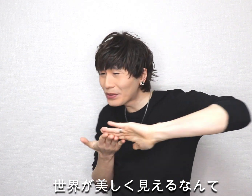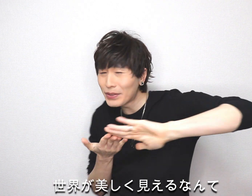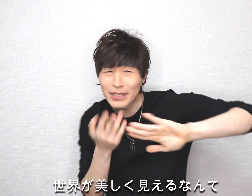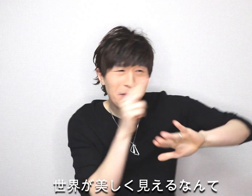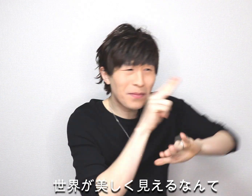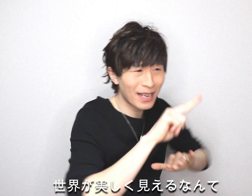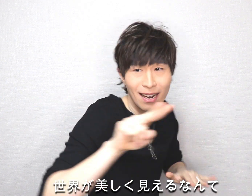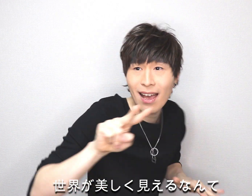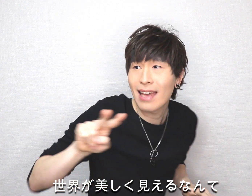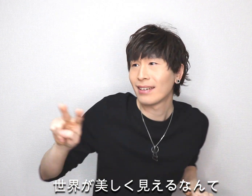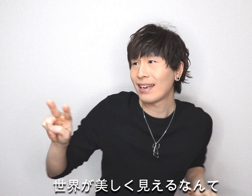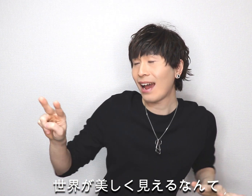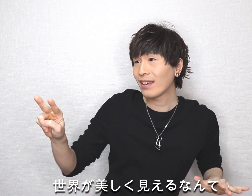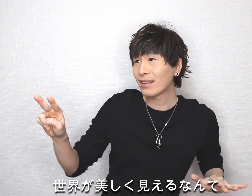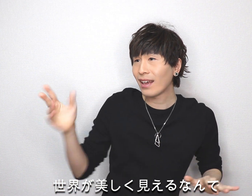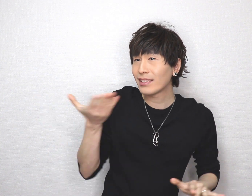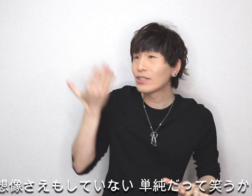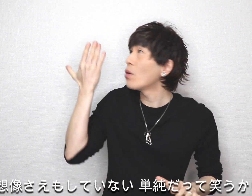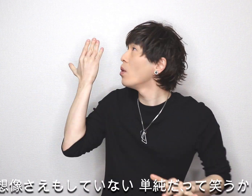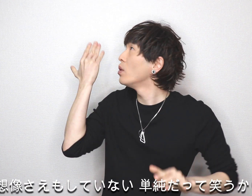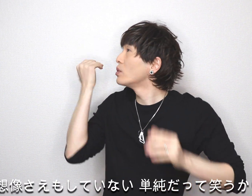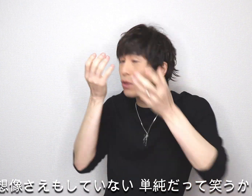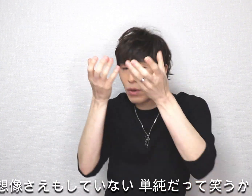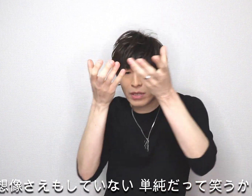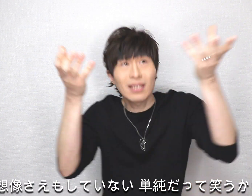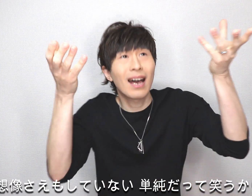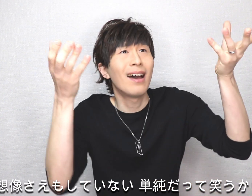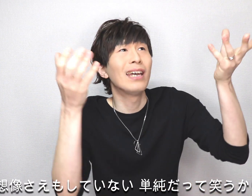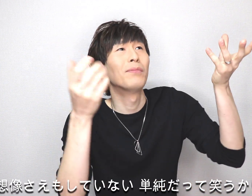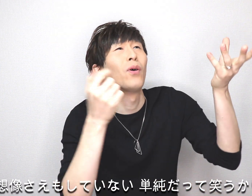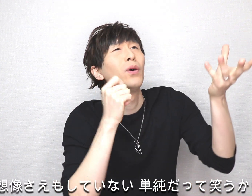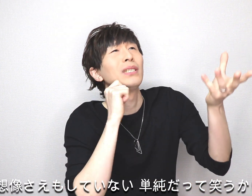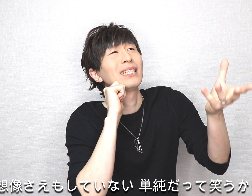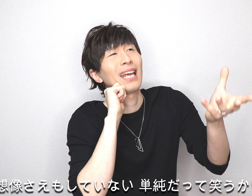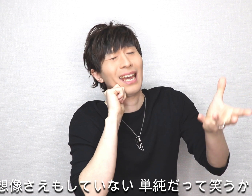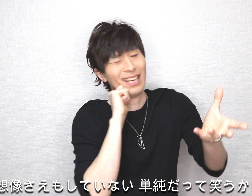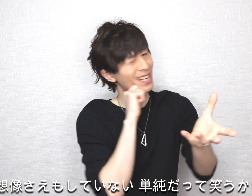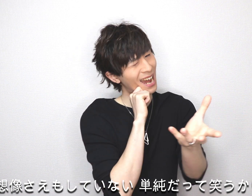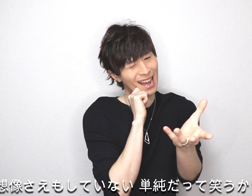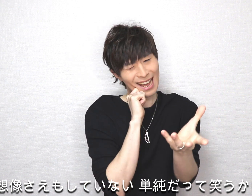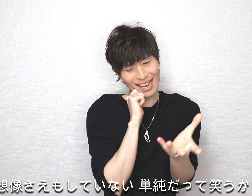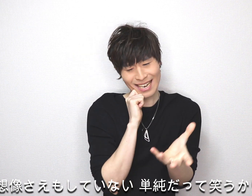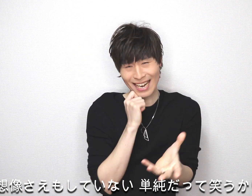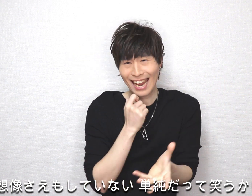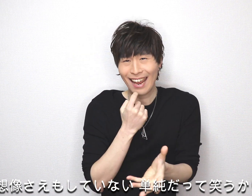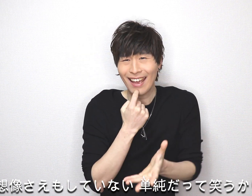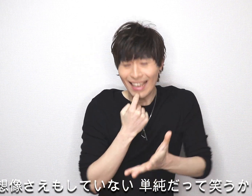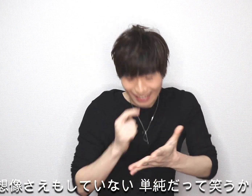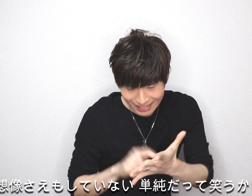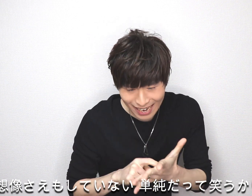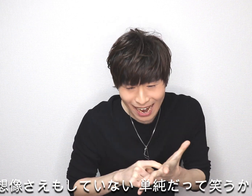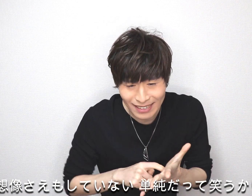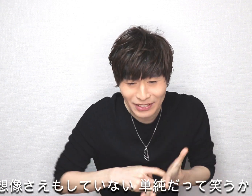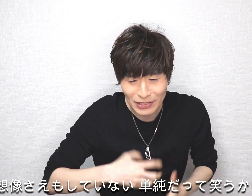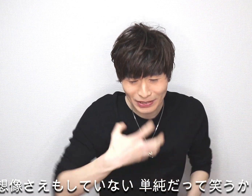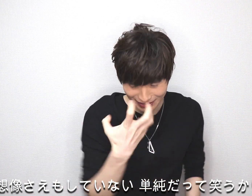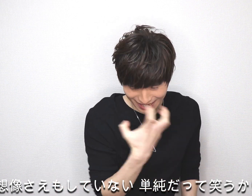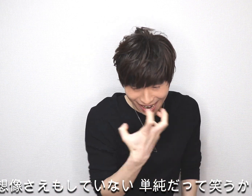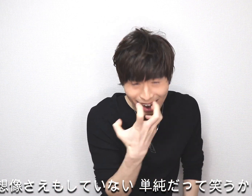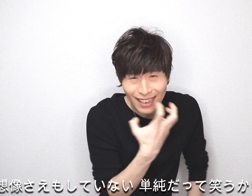美しく見えるなんて想像さえもしていない。単純だ